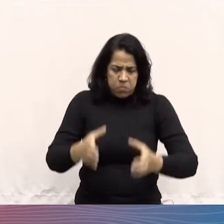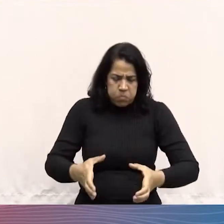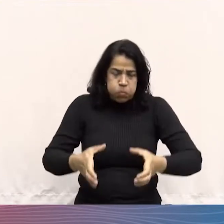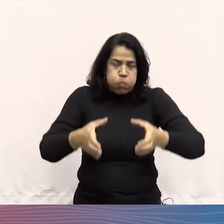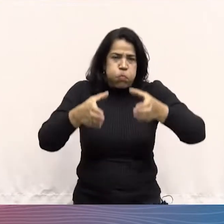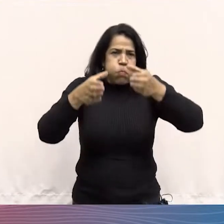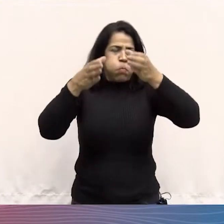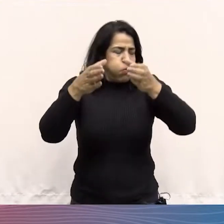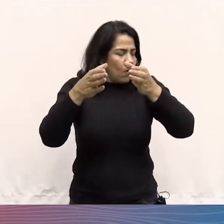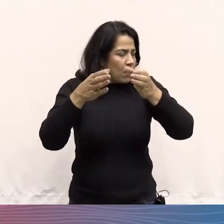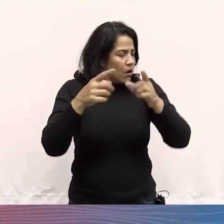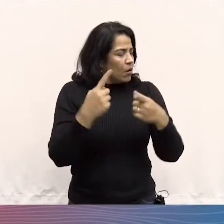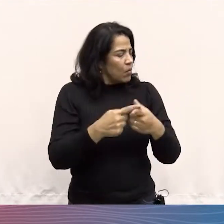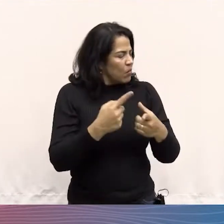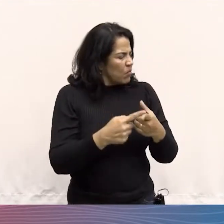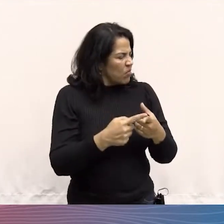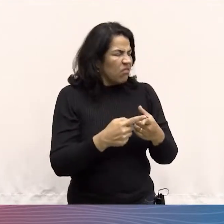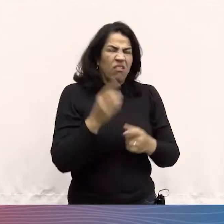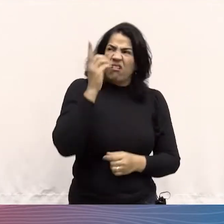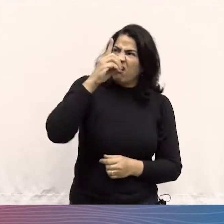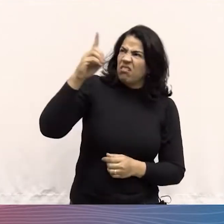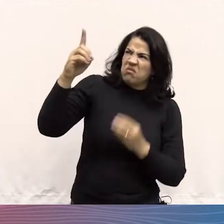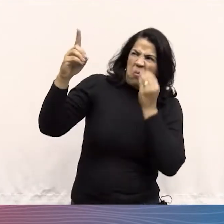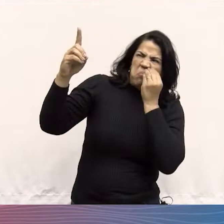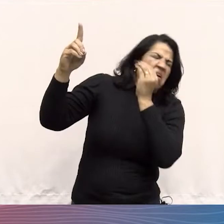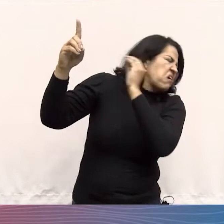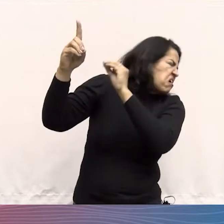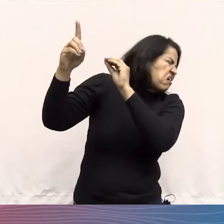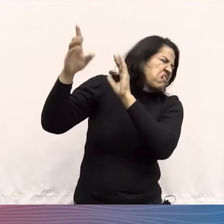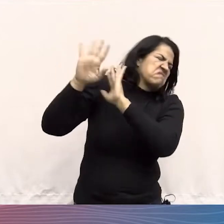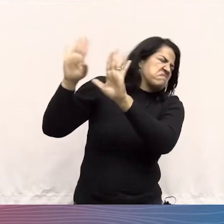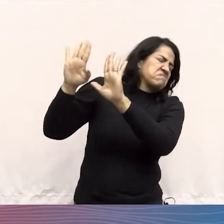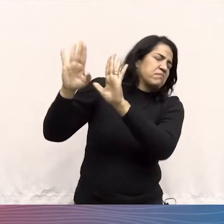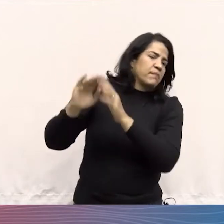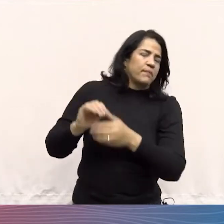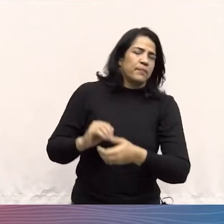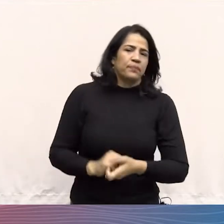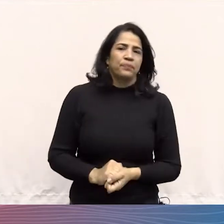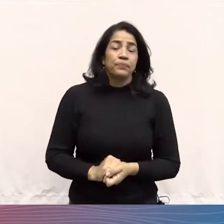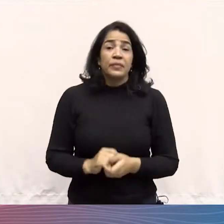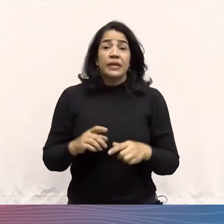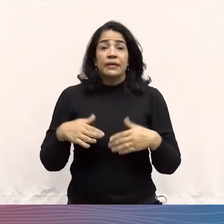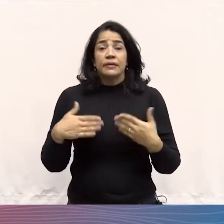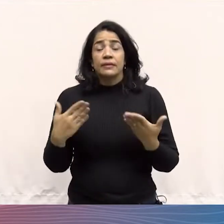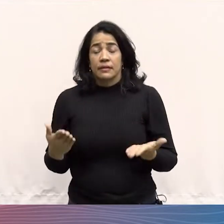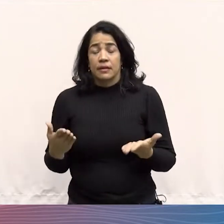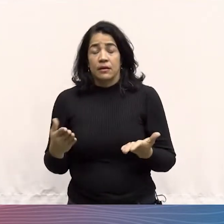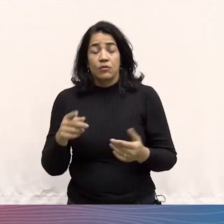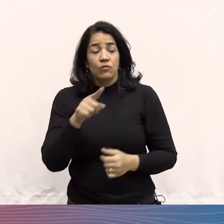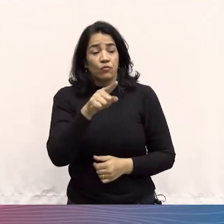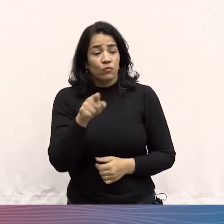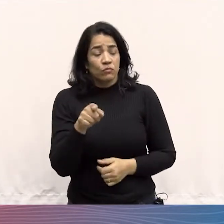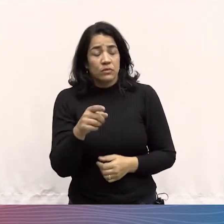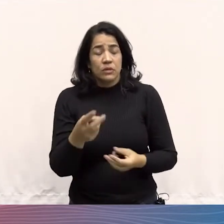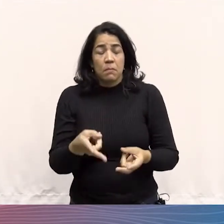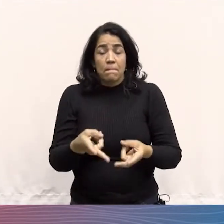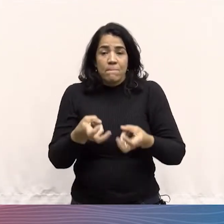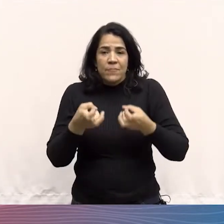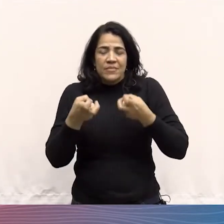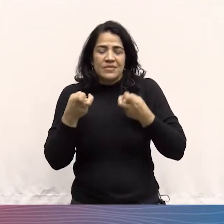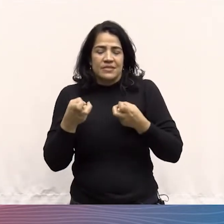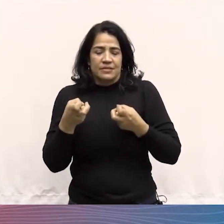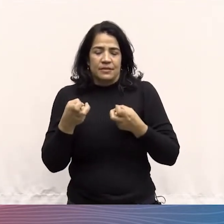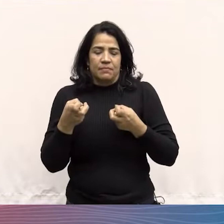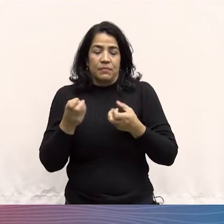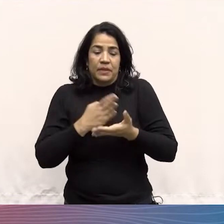não. E ali, irmãos, você vê a criação rapidamente. Aí surgiu a Torre de Babel,